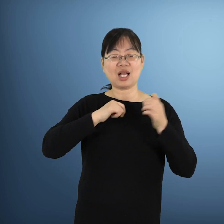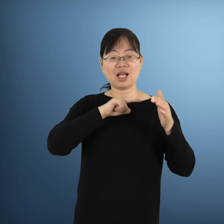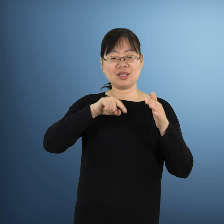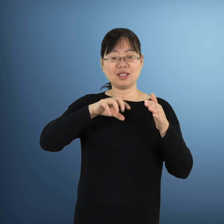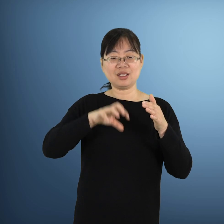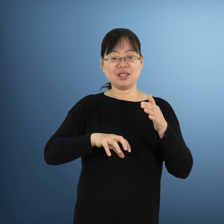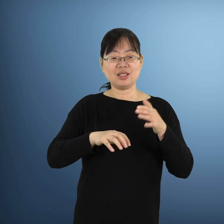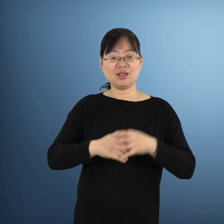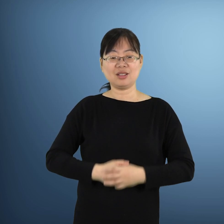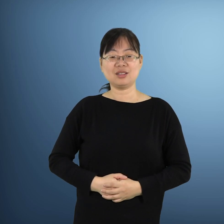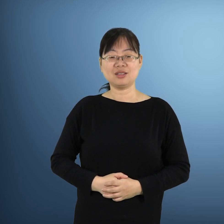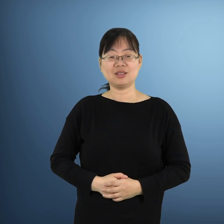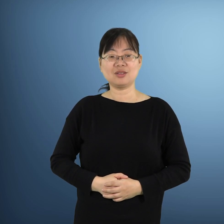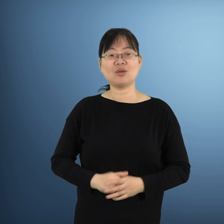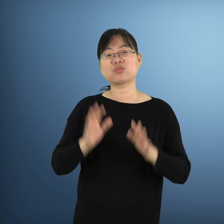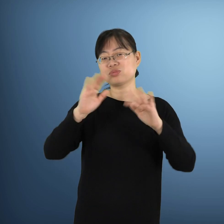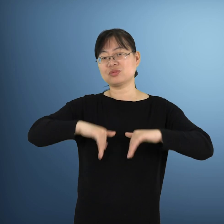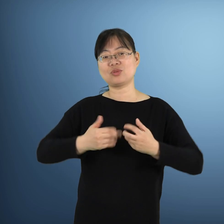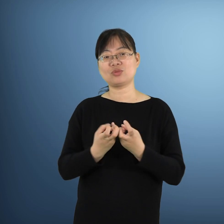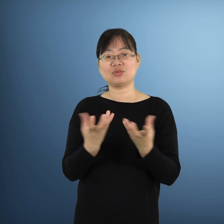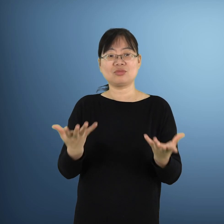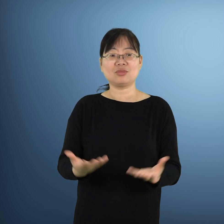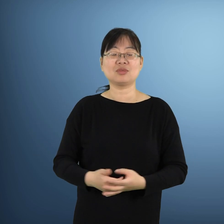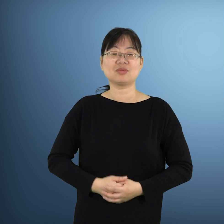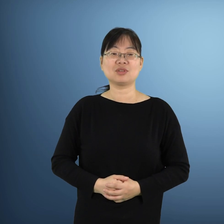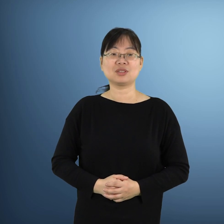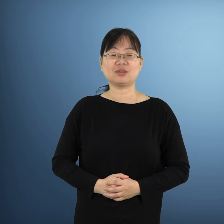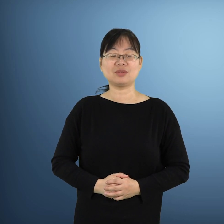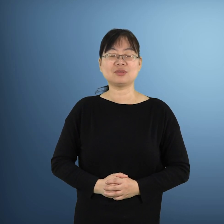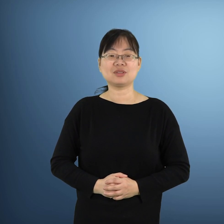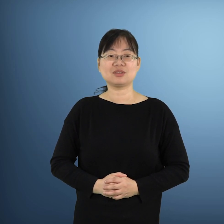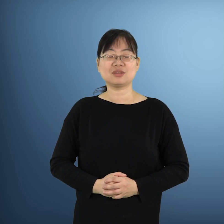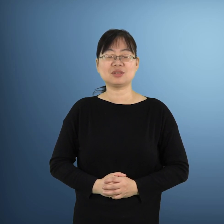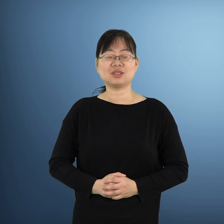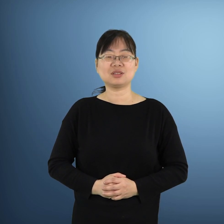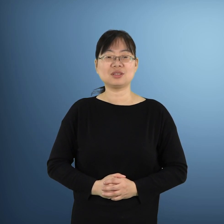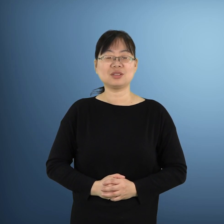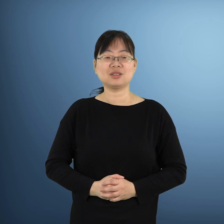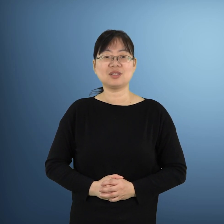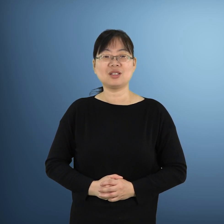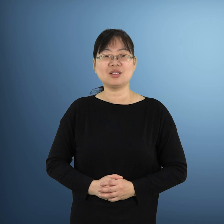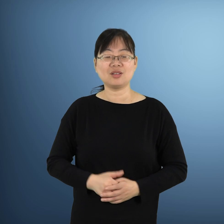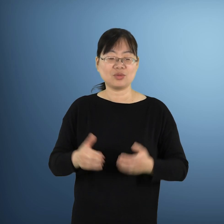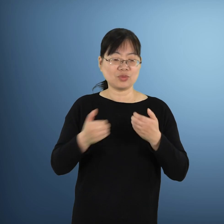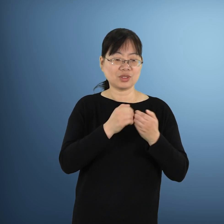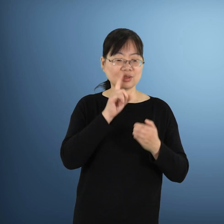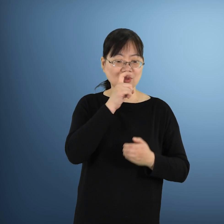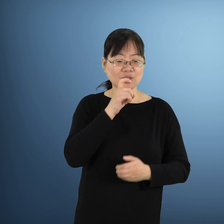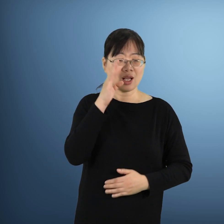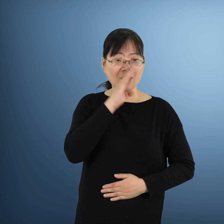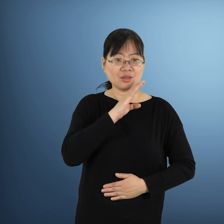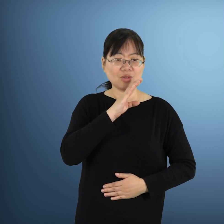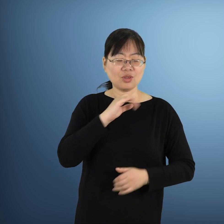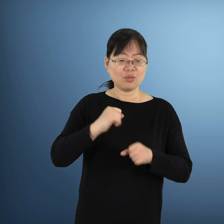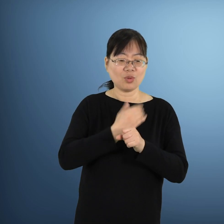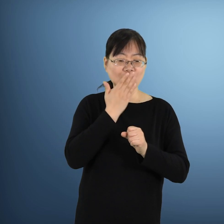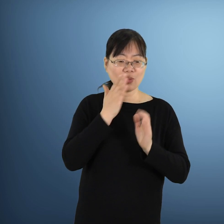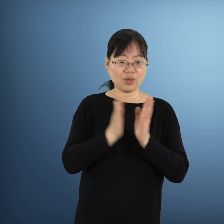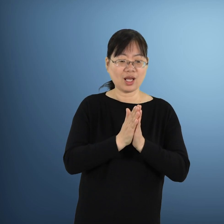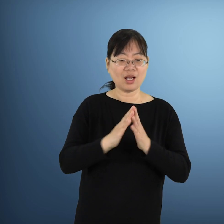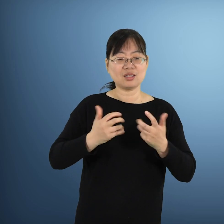안에 무너질 수밖에 없어요. 얼마나 공격이 더럽고 악하고 모함이 가득하고